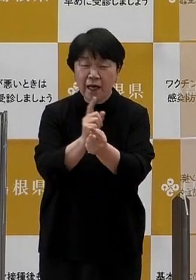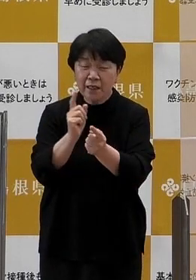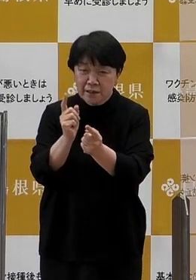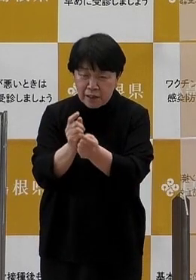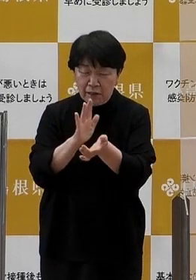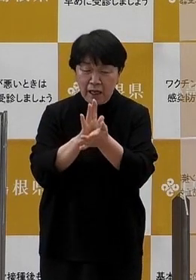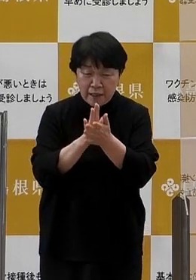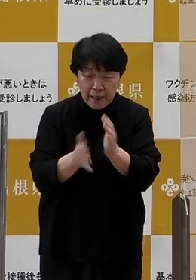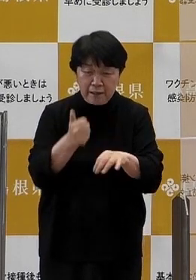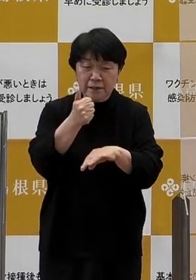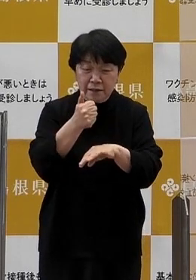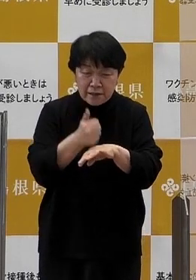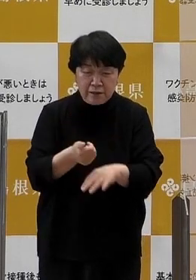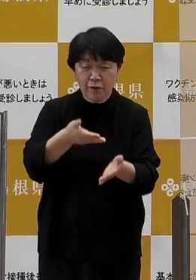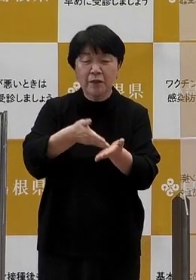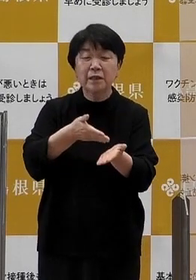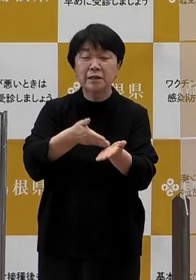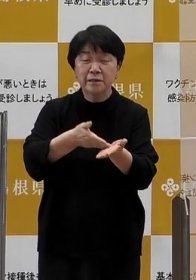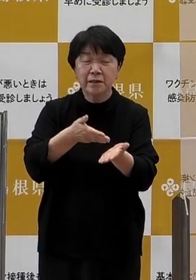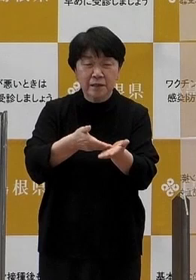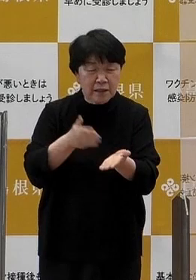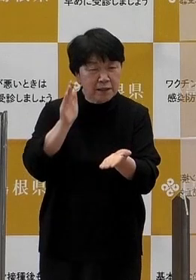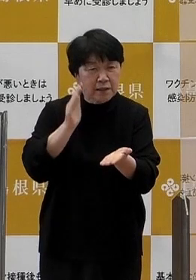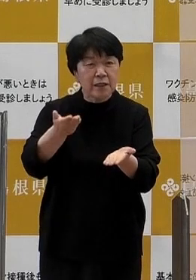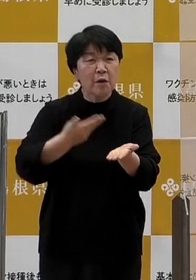知事の話を聞いてくれますけど、